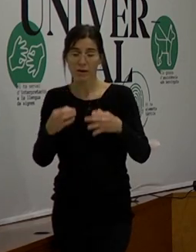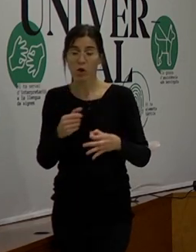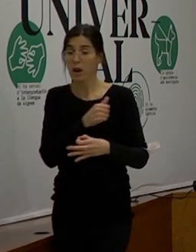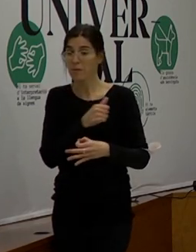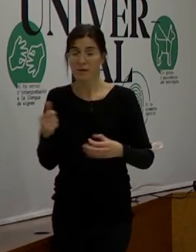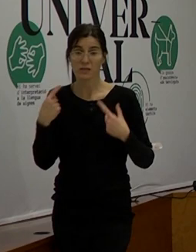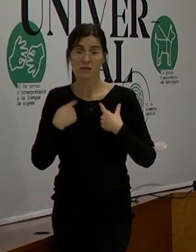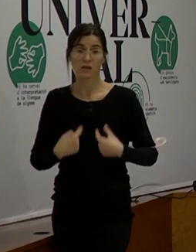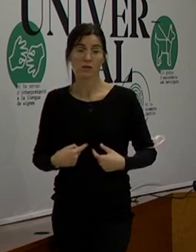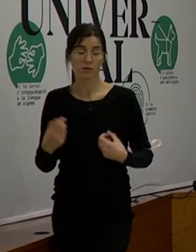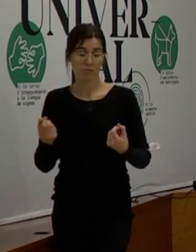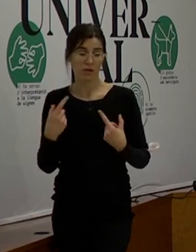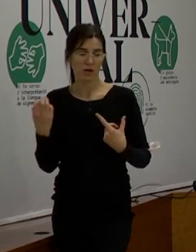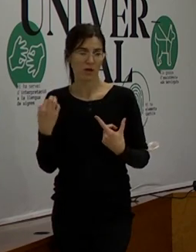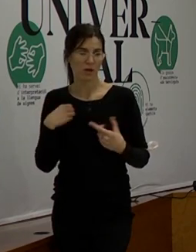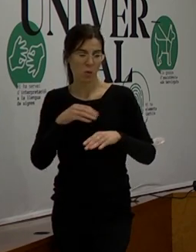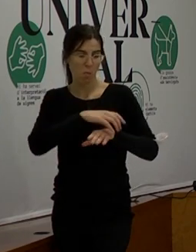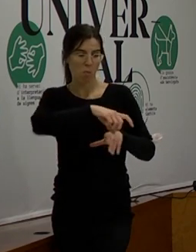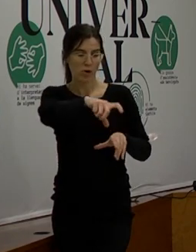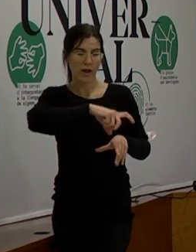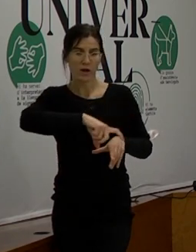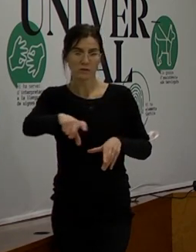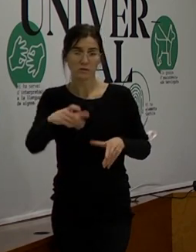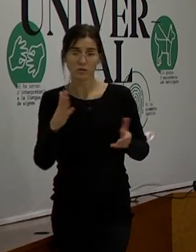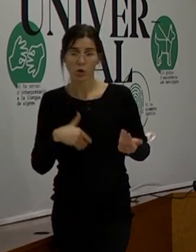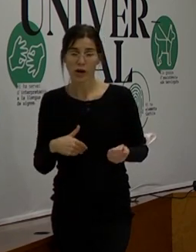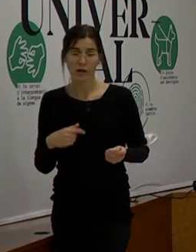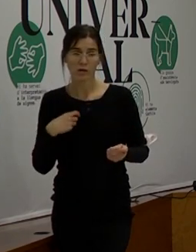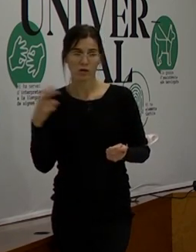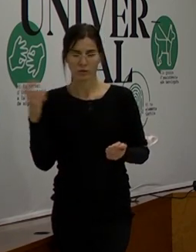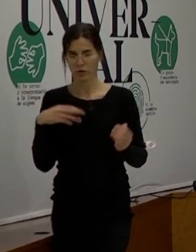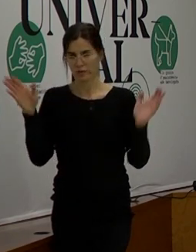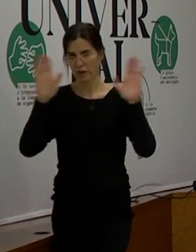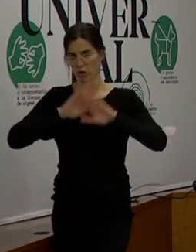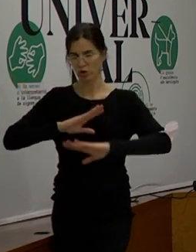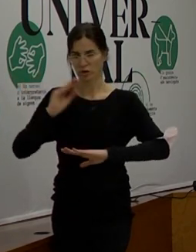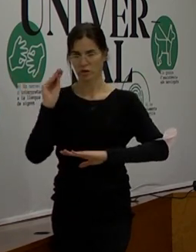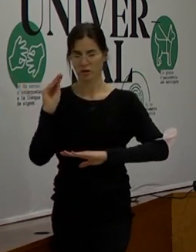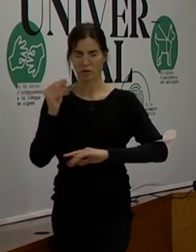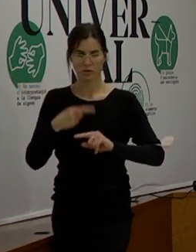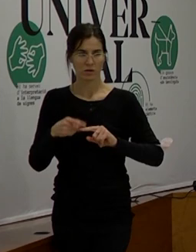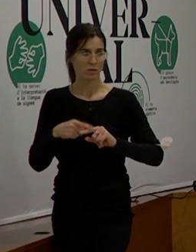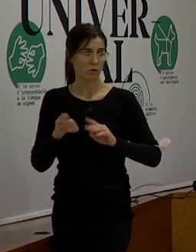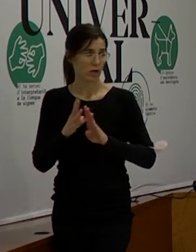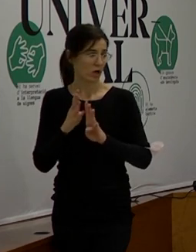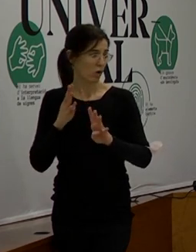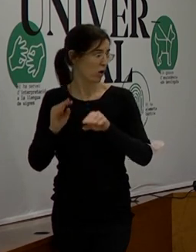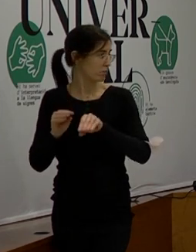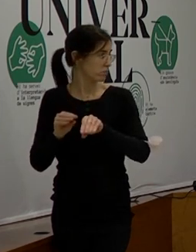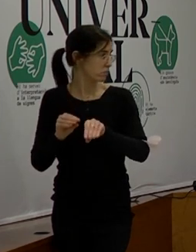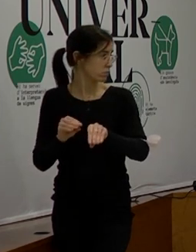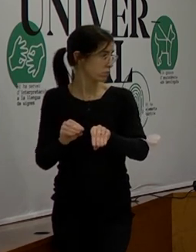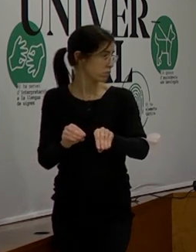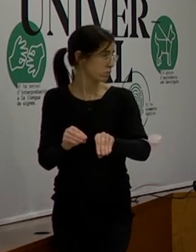impressió que he tingut és bé, voleres? He venit de noche, eh? Pues, con la cola que m'encontrava en tota